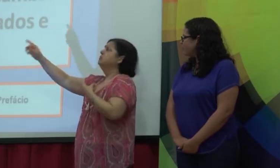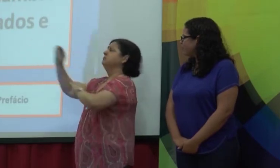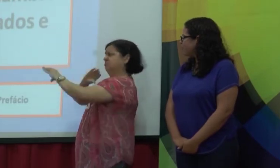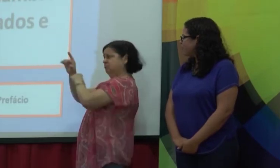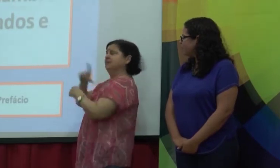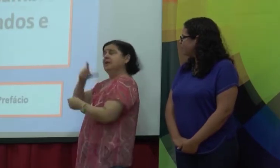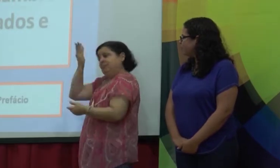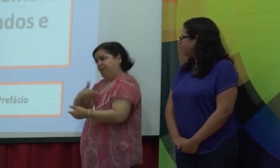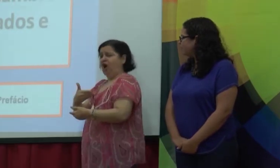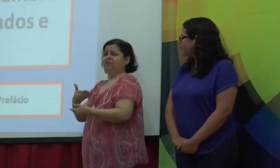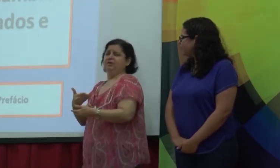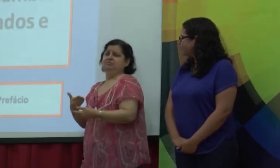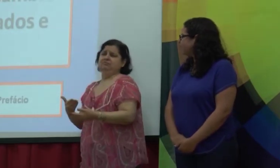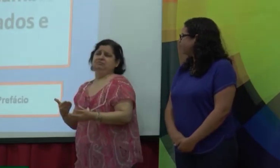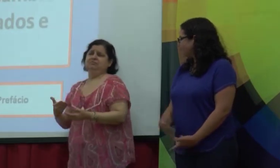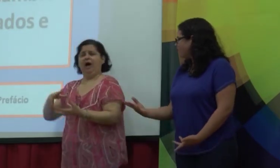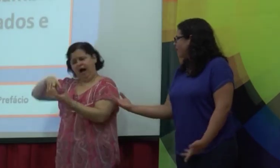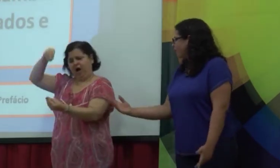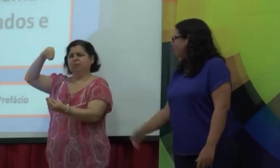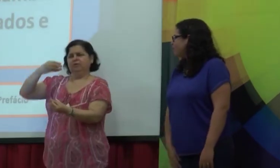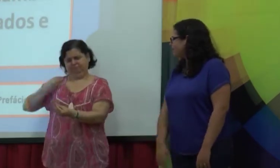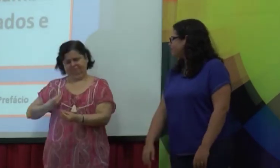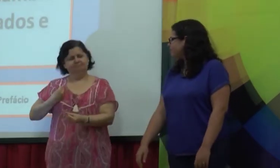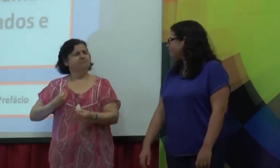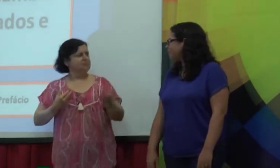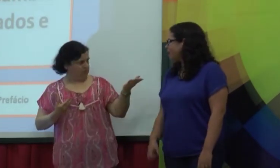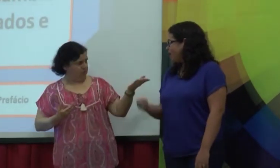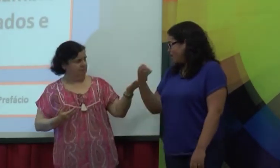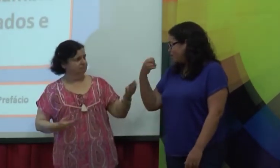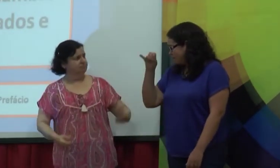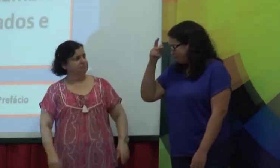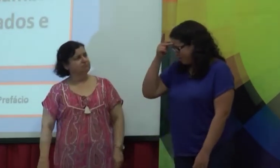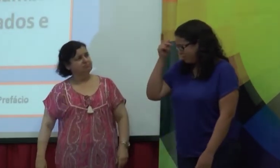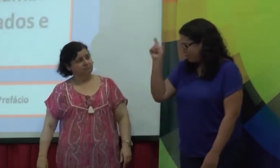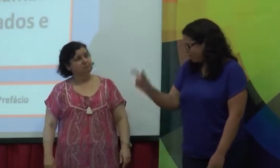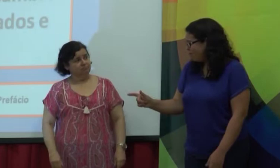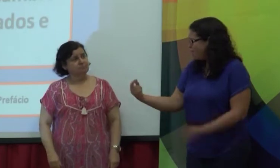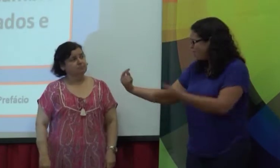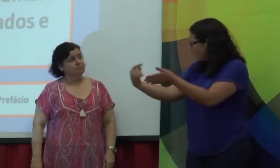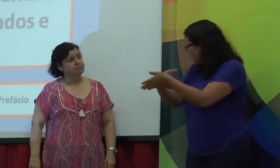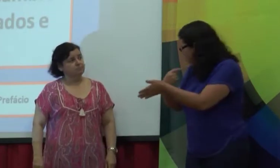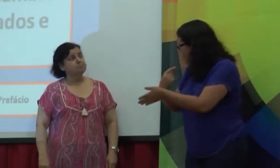do Espírito conosco, né? Então, isso é um fato,